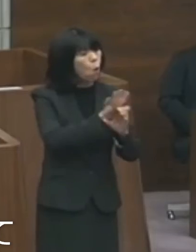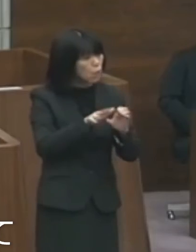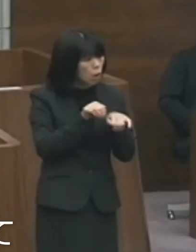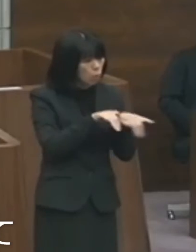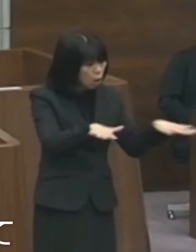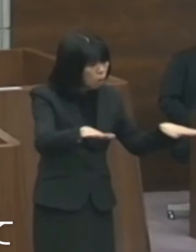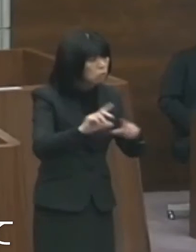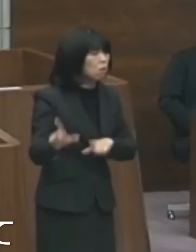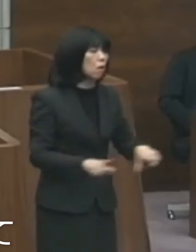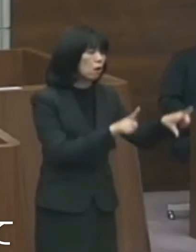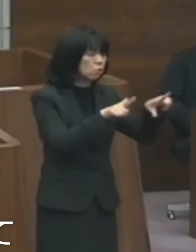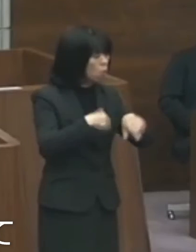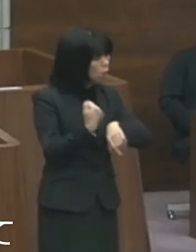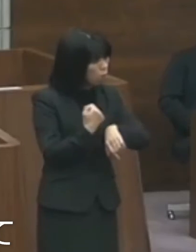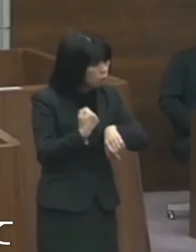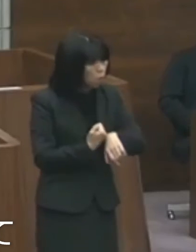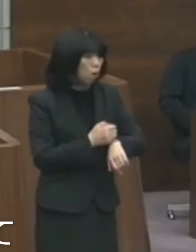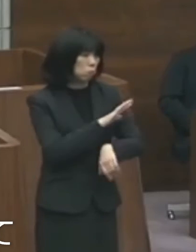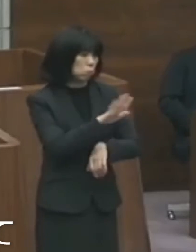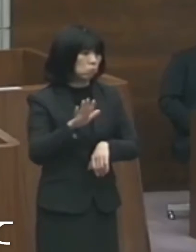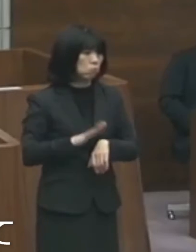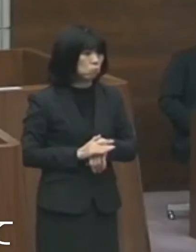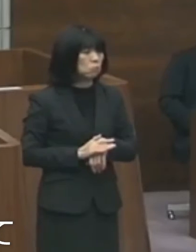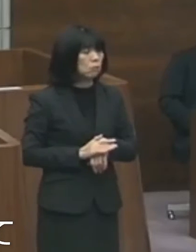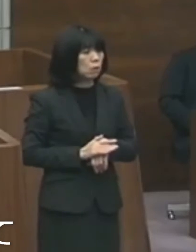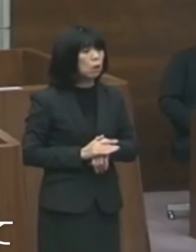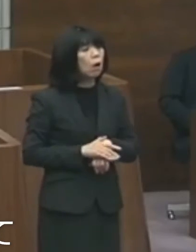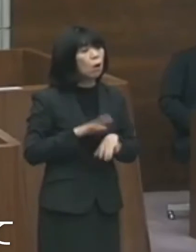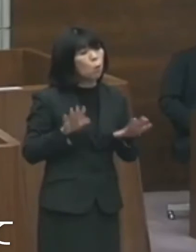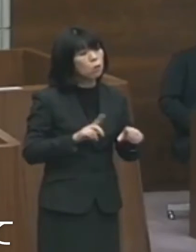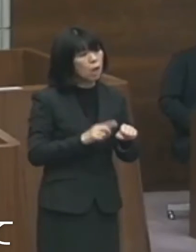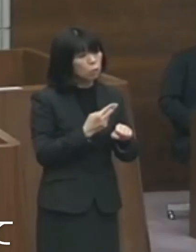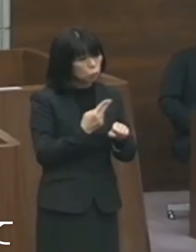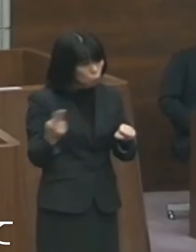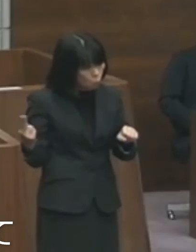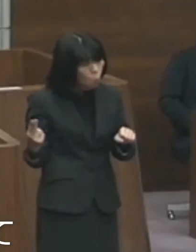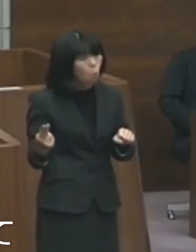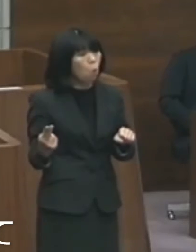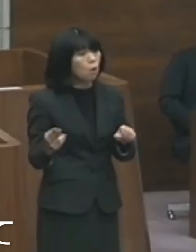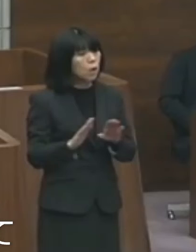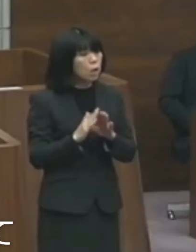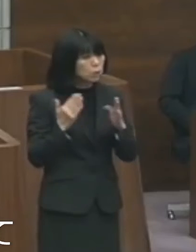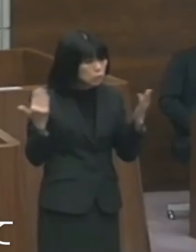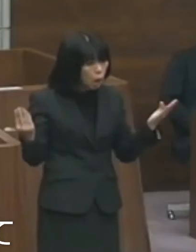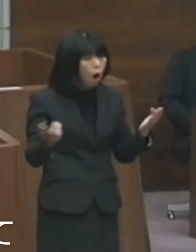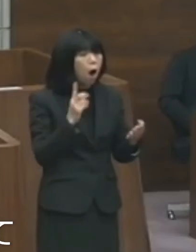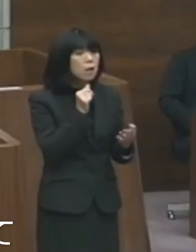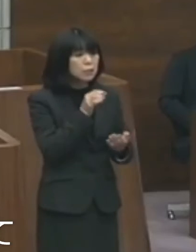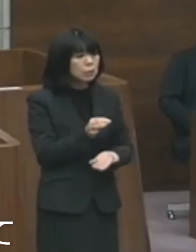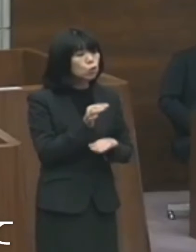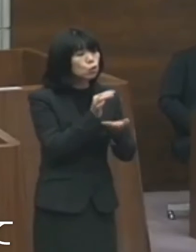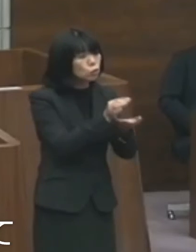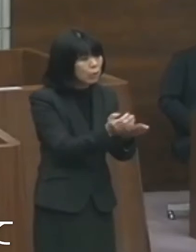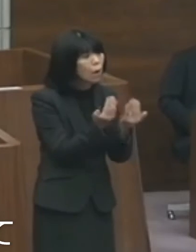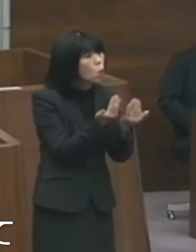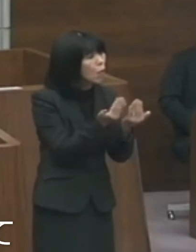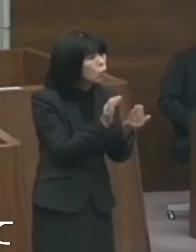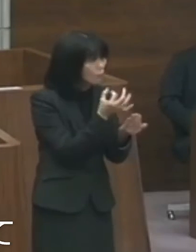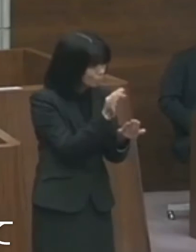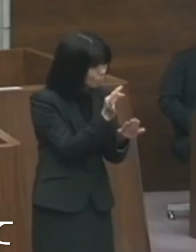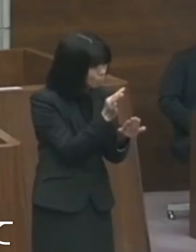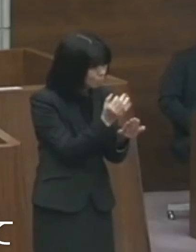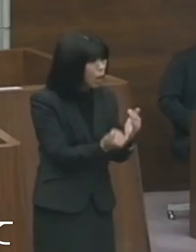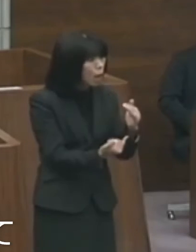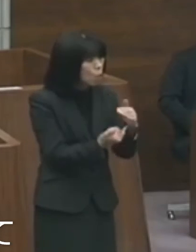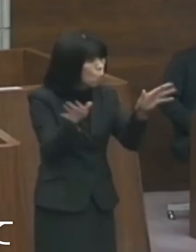生活は厳しくなっております。今年度に開始しました明石市給付型奨学金においても、定員を